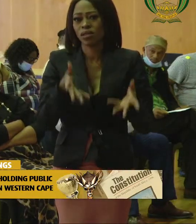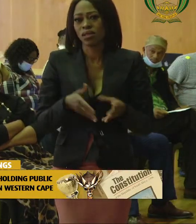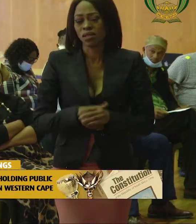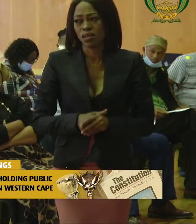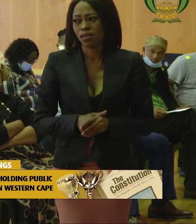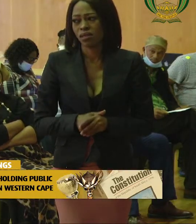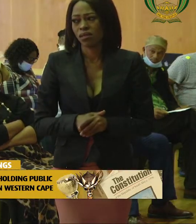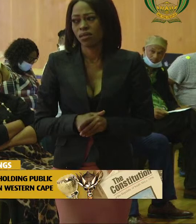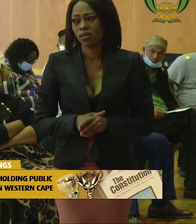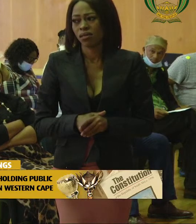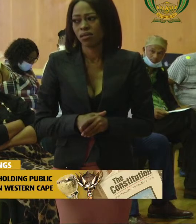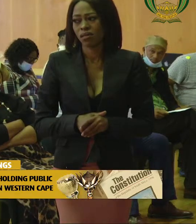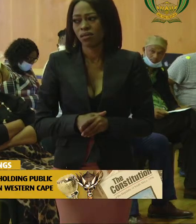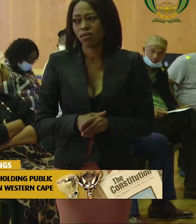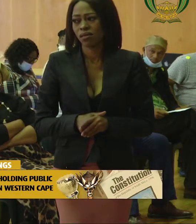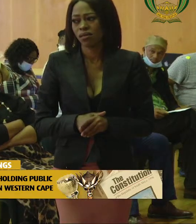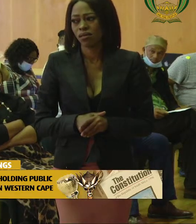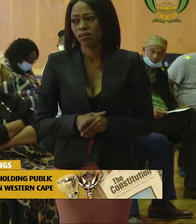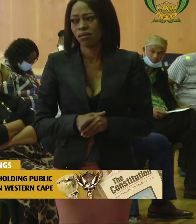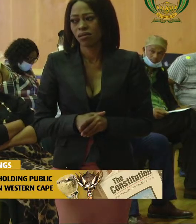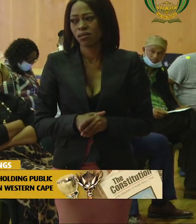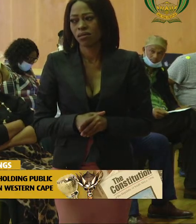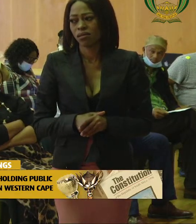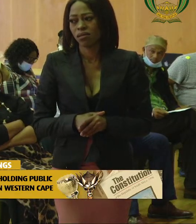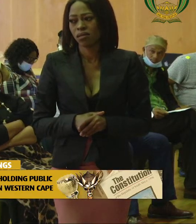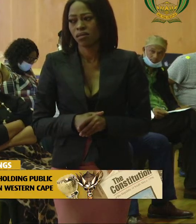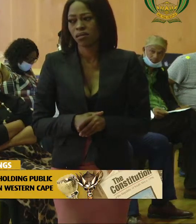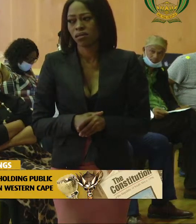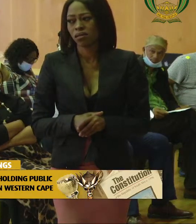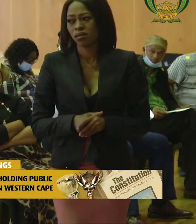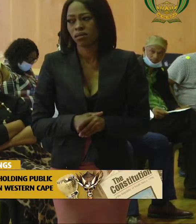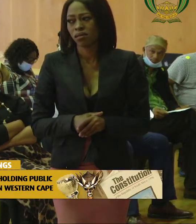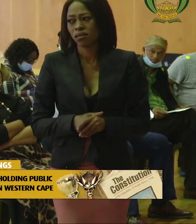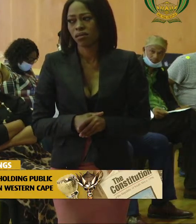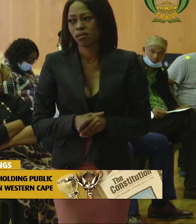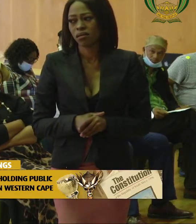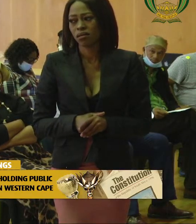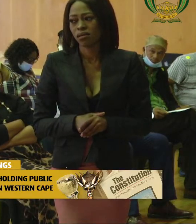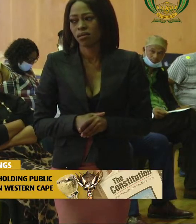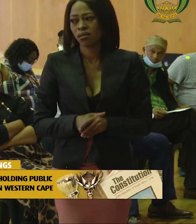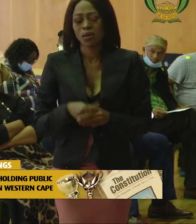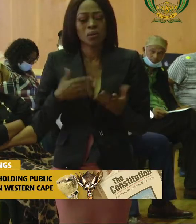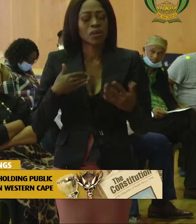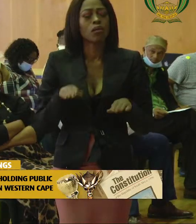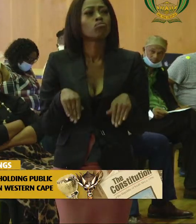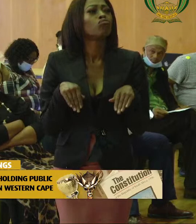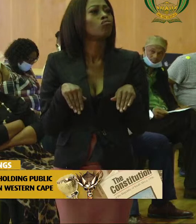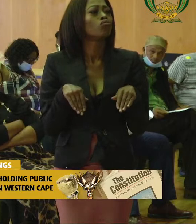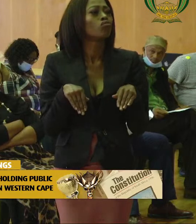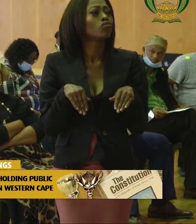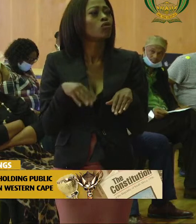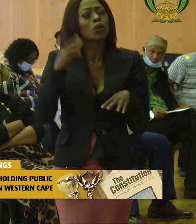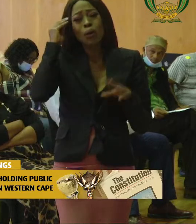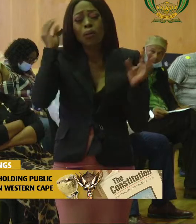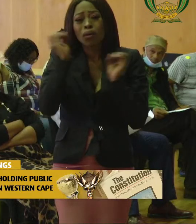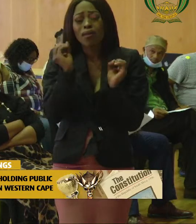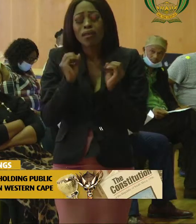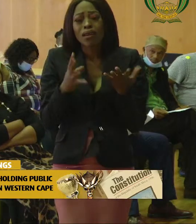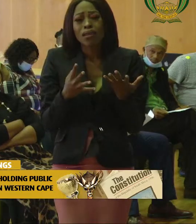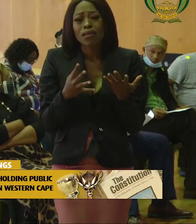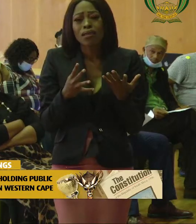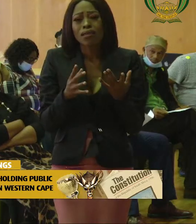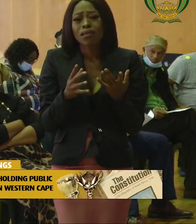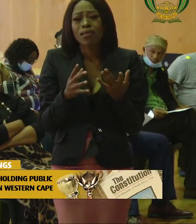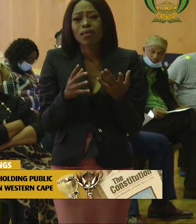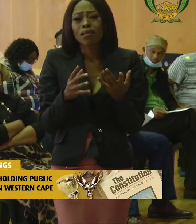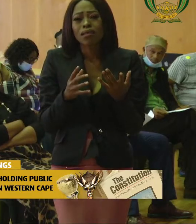dorp word vernietig. Alles word stil. Ons weet niks, maar ons moet stem. My